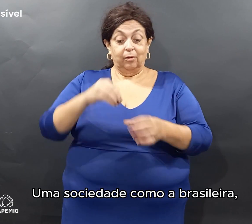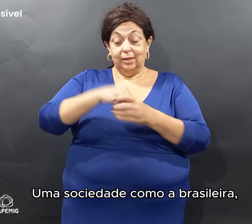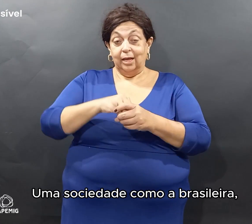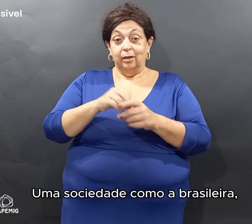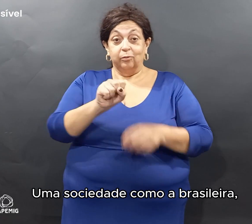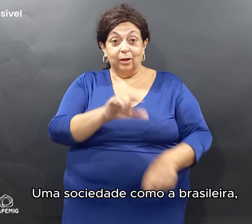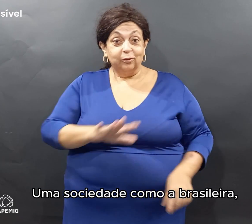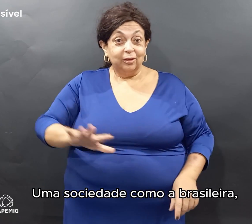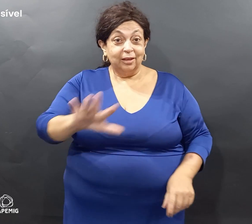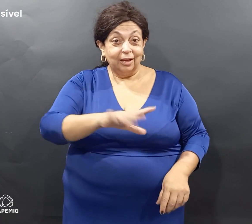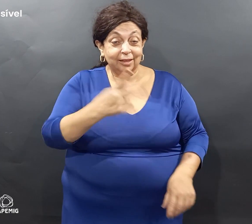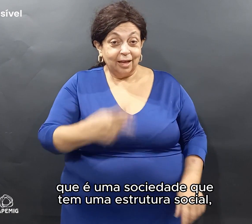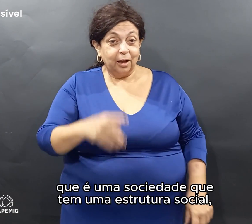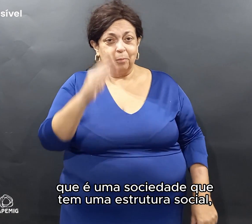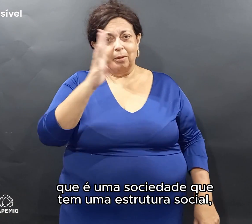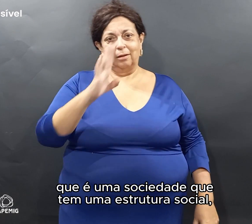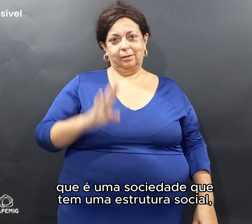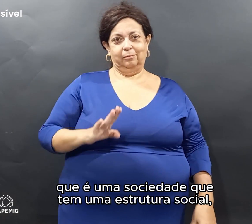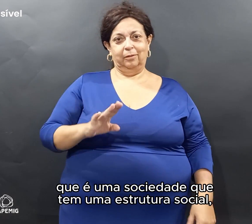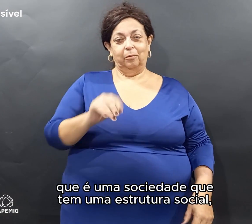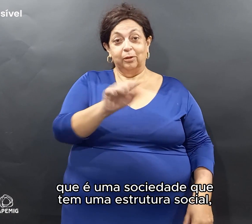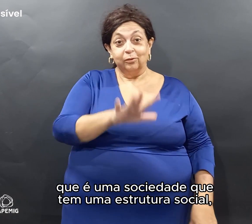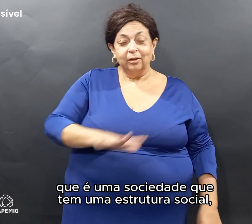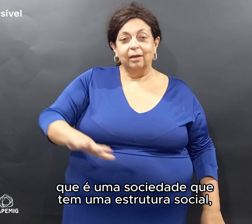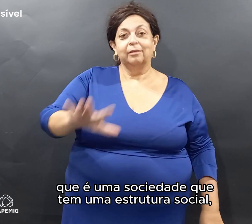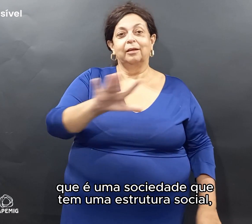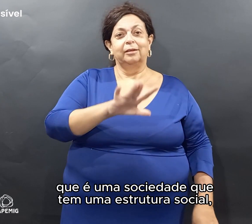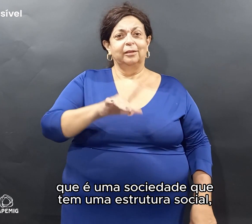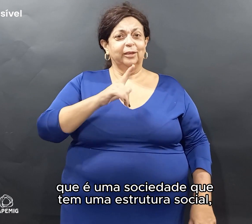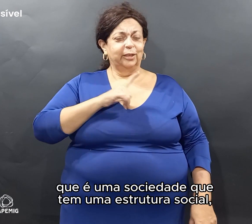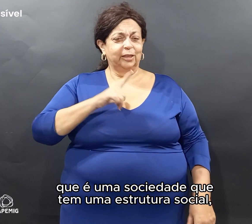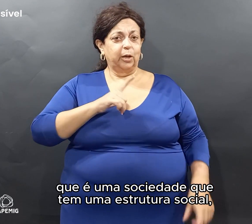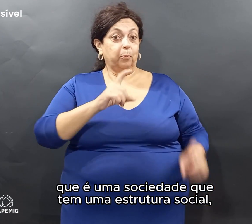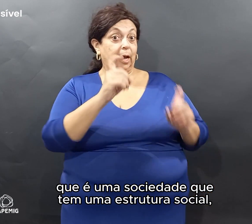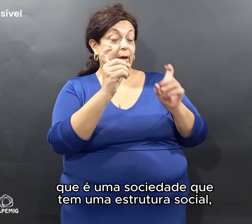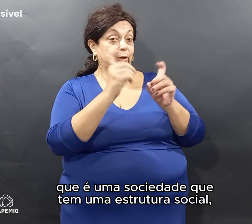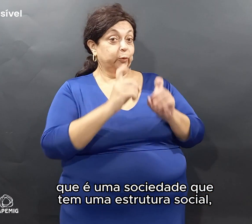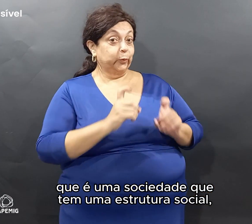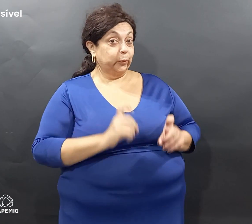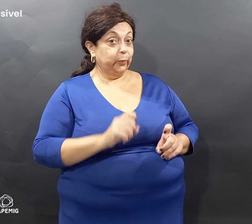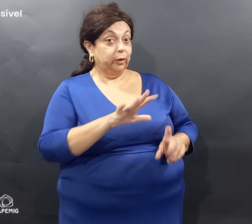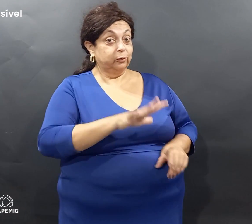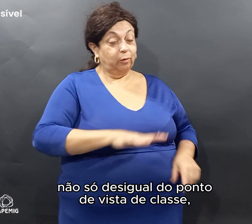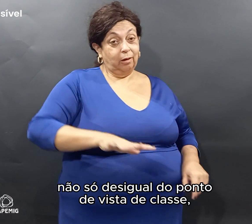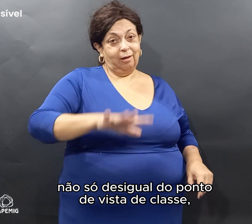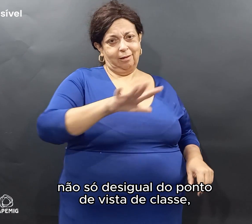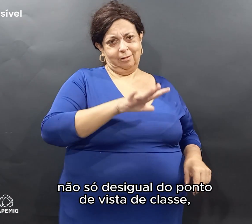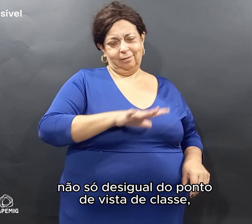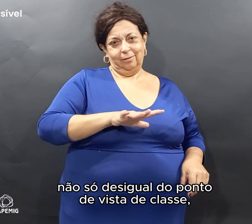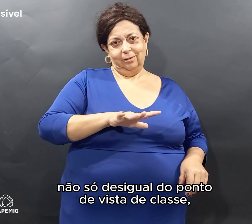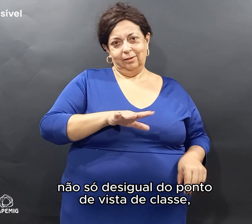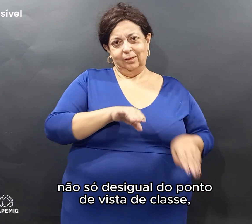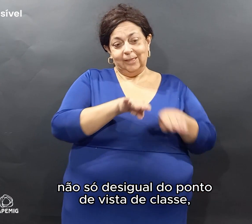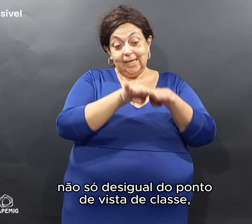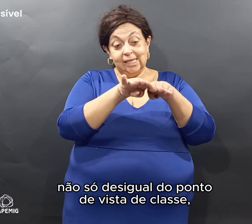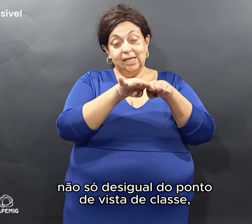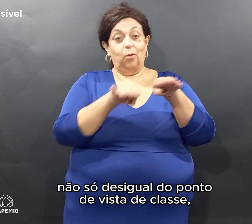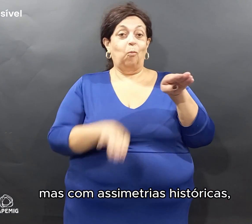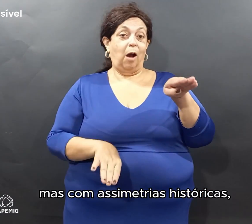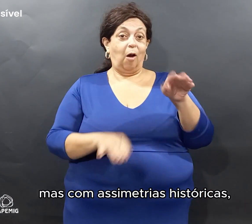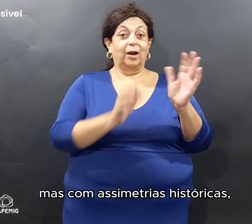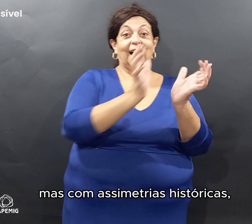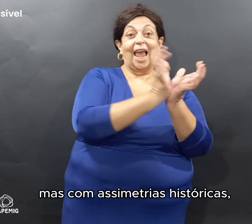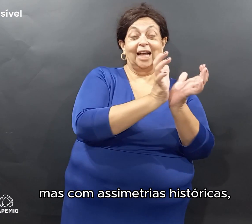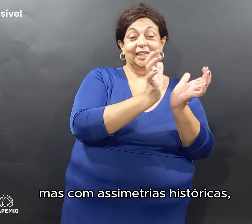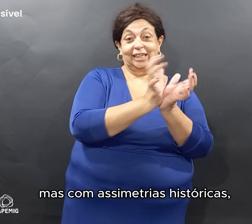sociedade como a brasileira, que é uma sociedade que tem, né, uma estrutura social não só desigual do ponto de vista de classe,